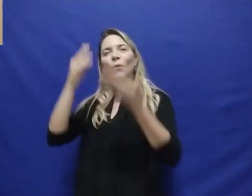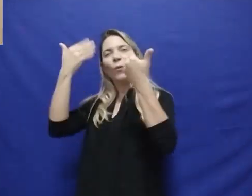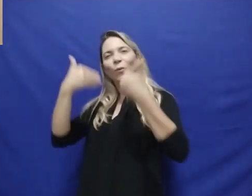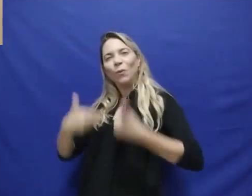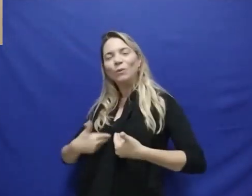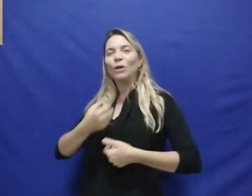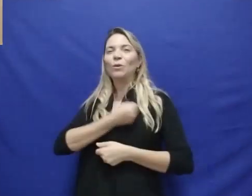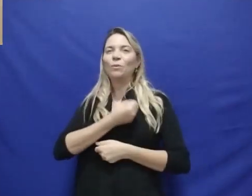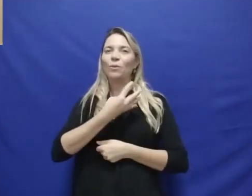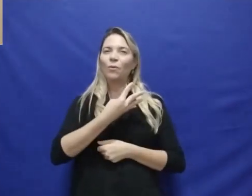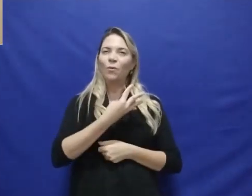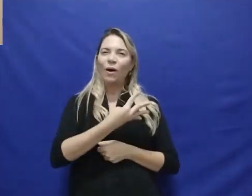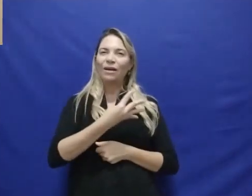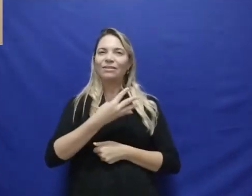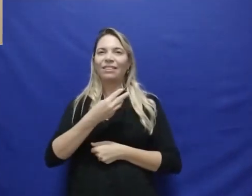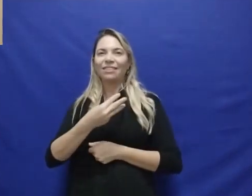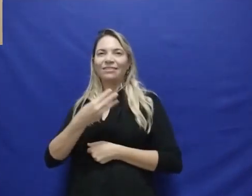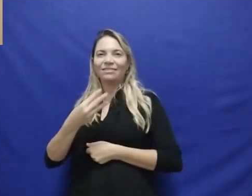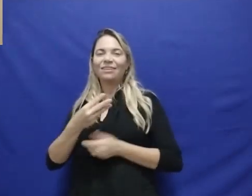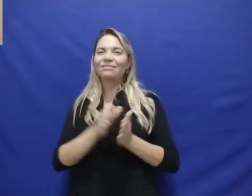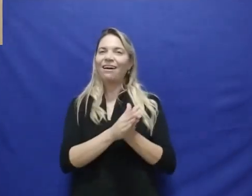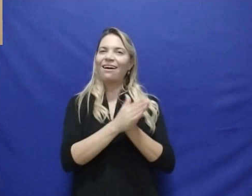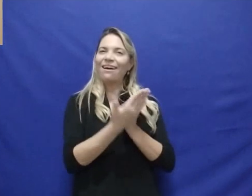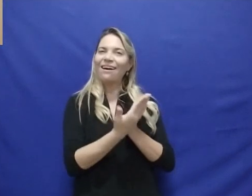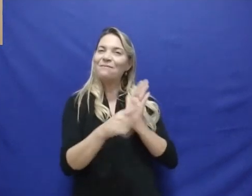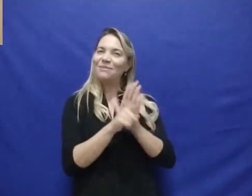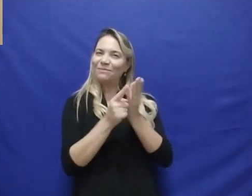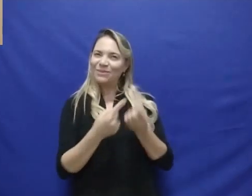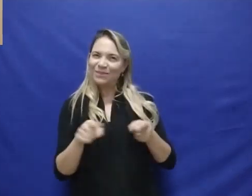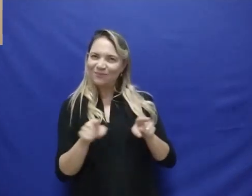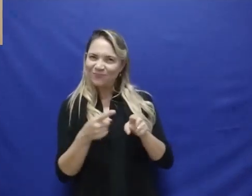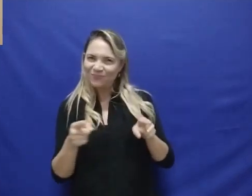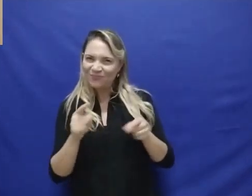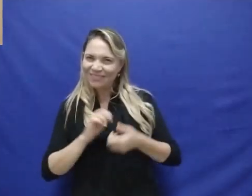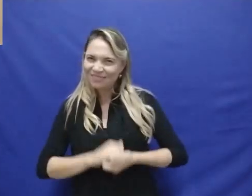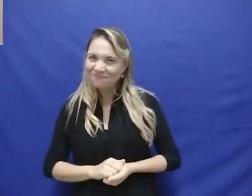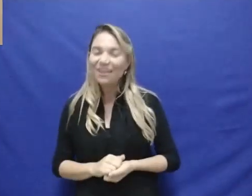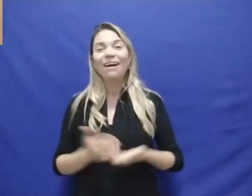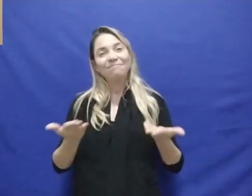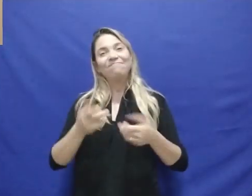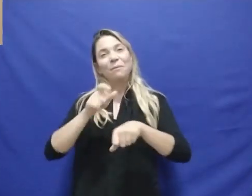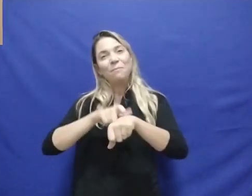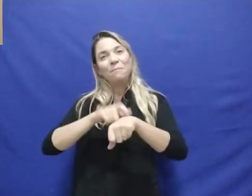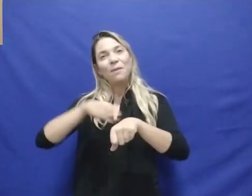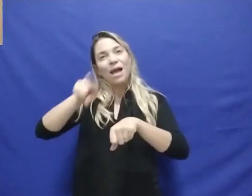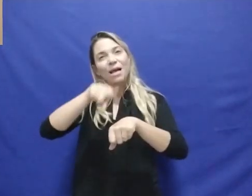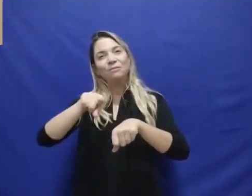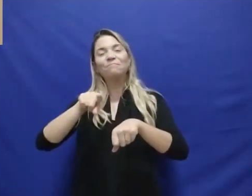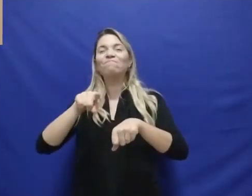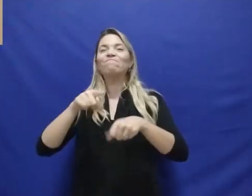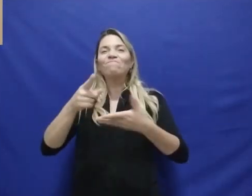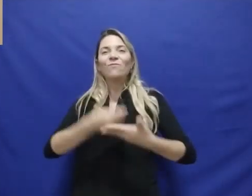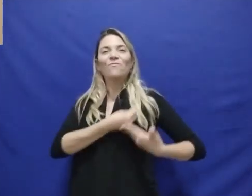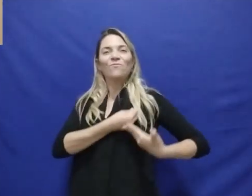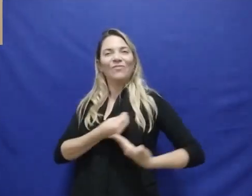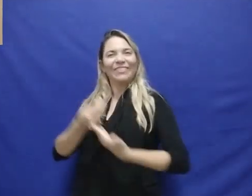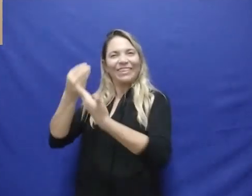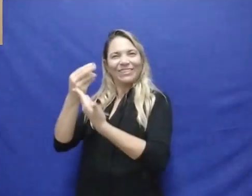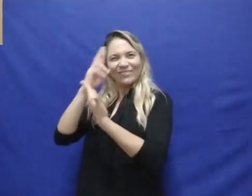433 do Inário para o Culto Cristão, enquanto dedicamos ao Senhor as nossas vidas.